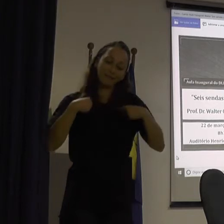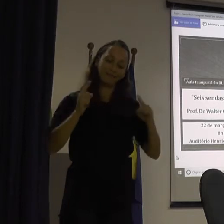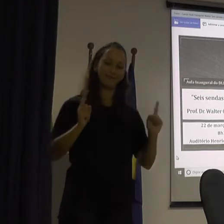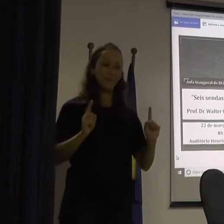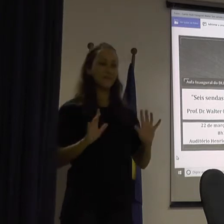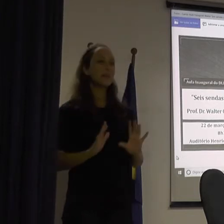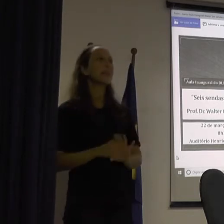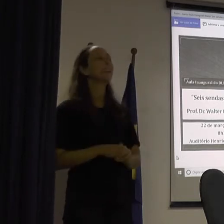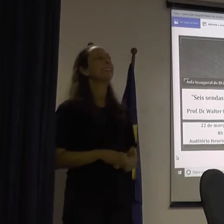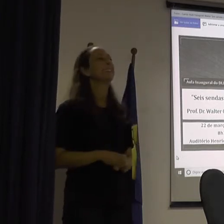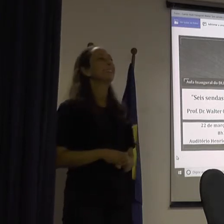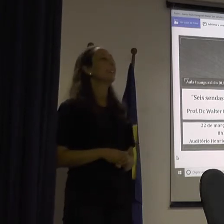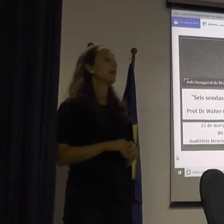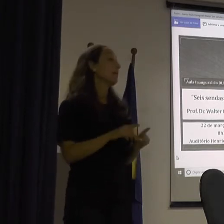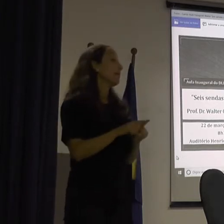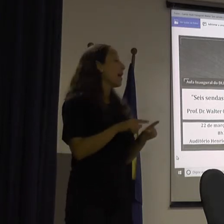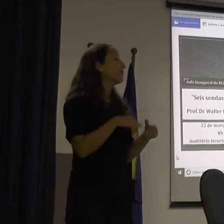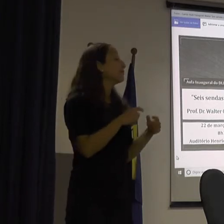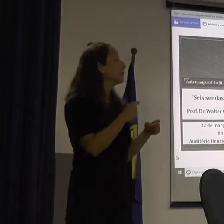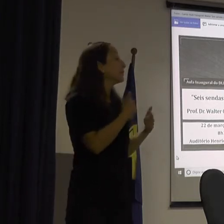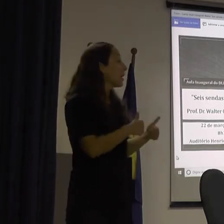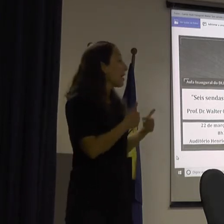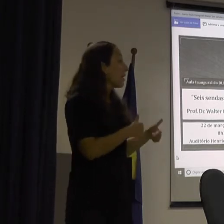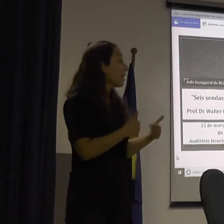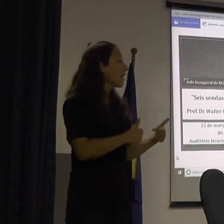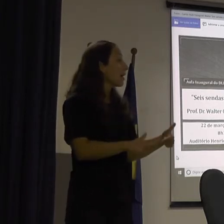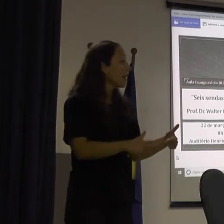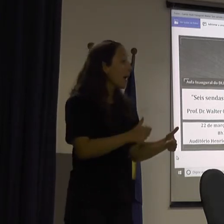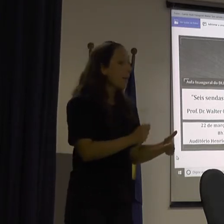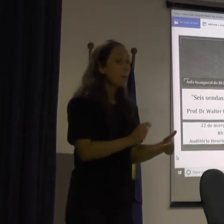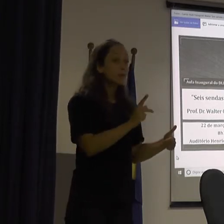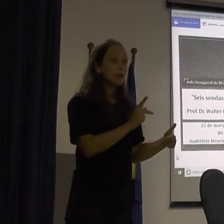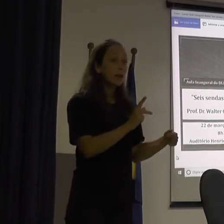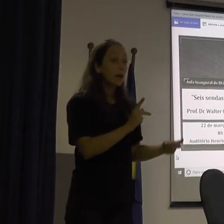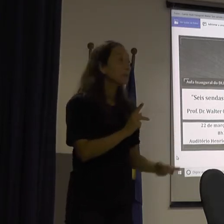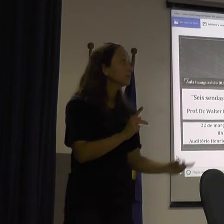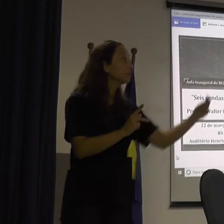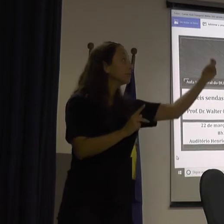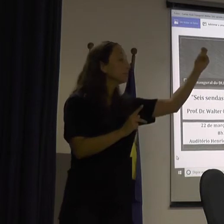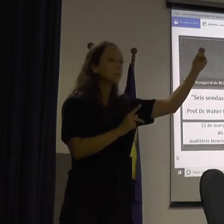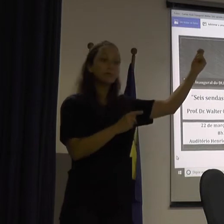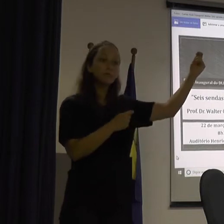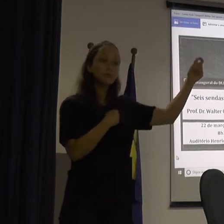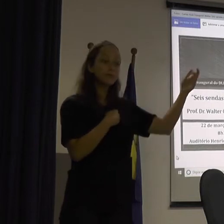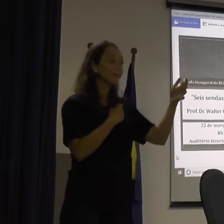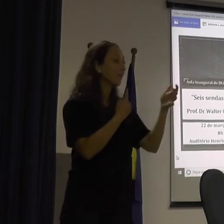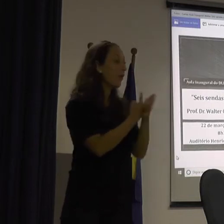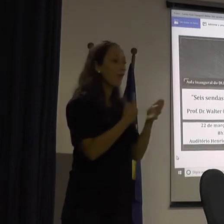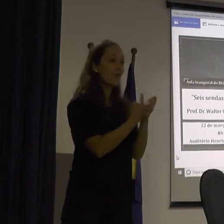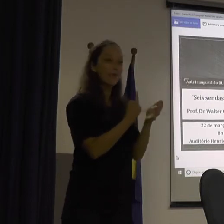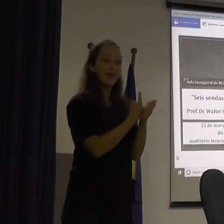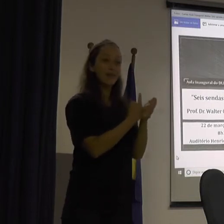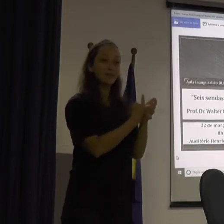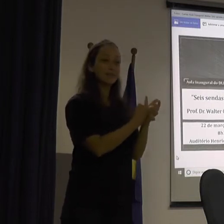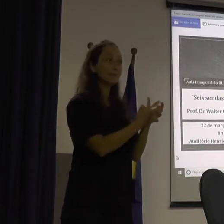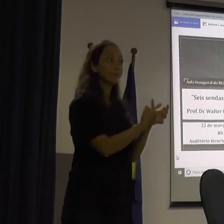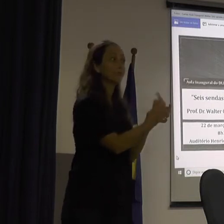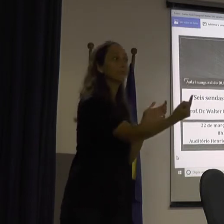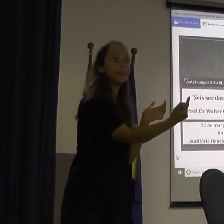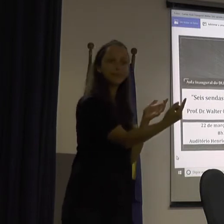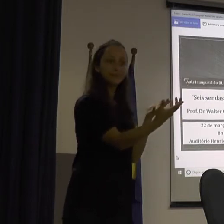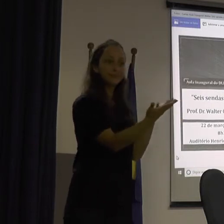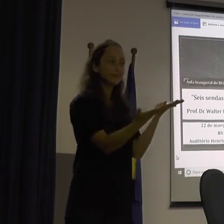e de uma hora para outra simplesmente não estão mais ali nos corredores, nas salas, juntos aos alunos, né, simplesmente fazem um